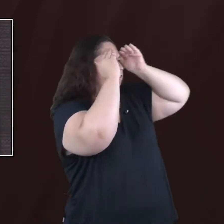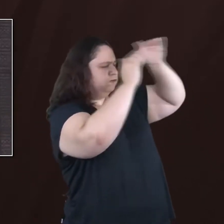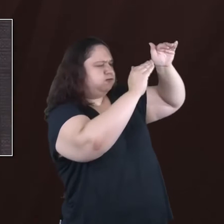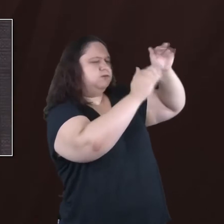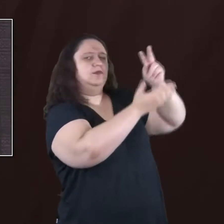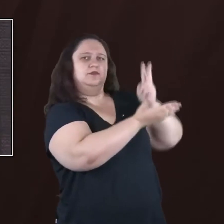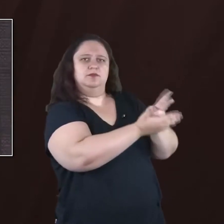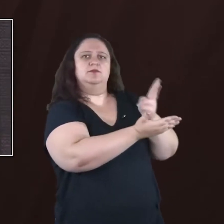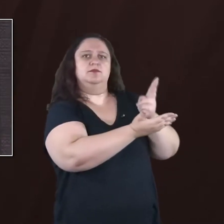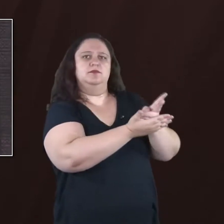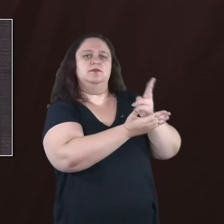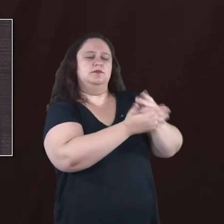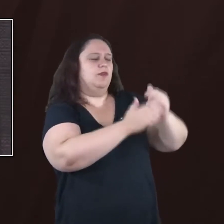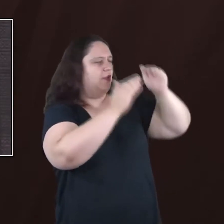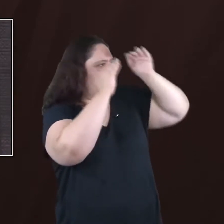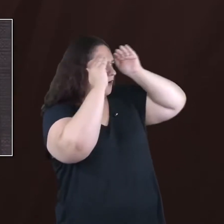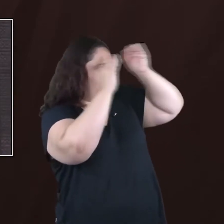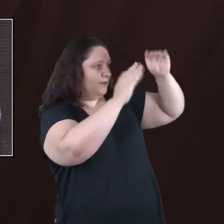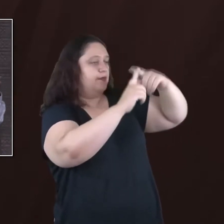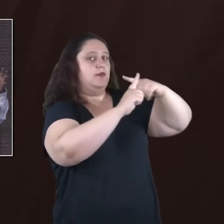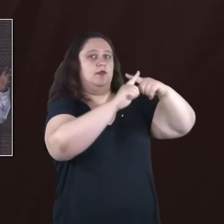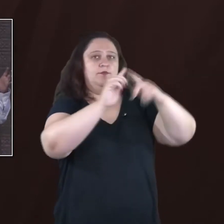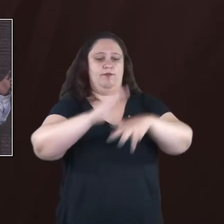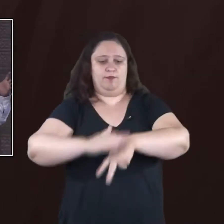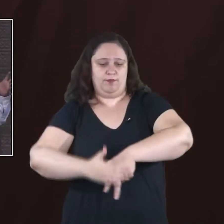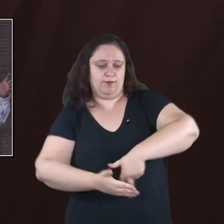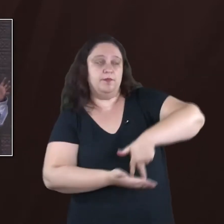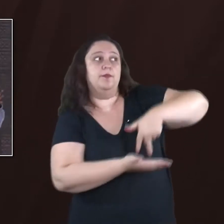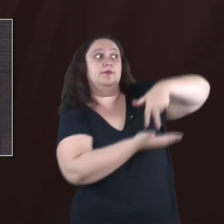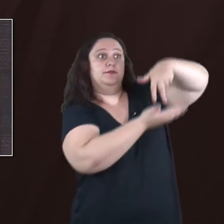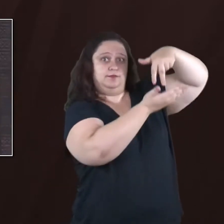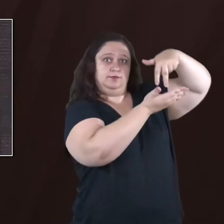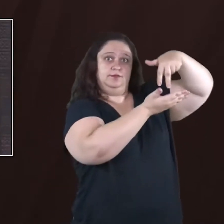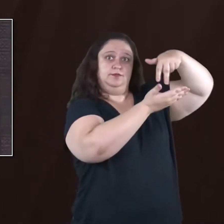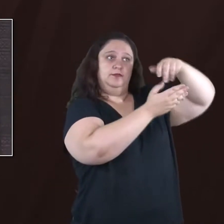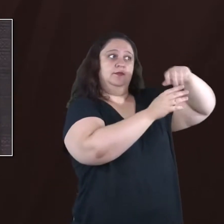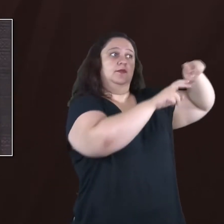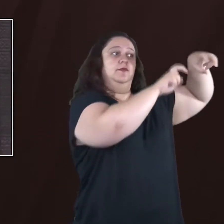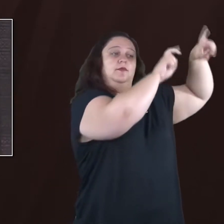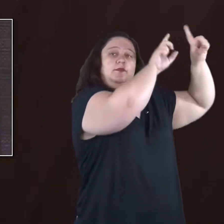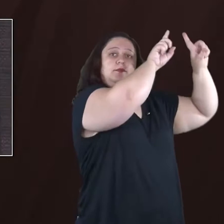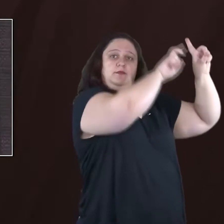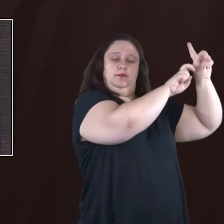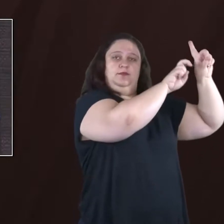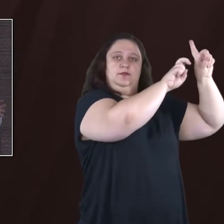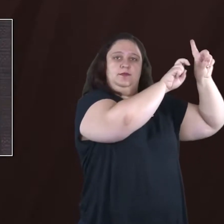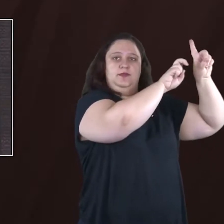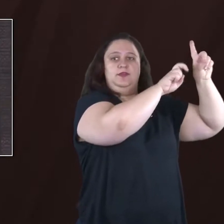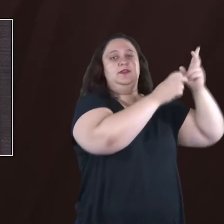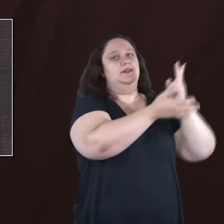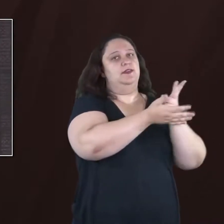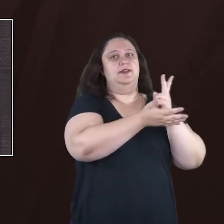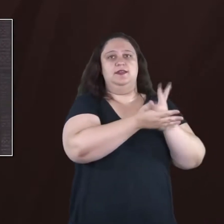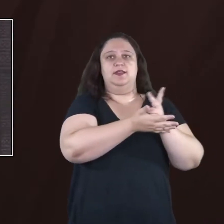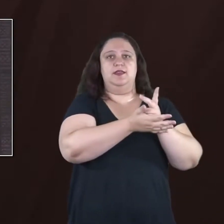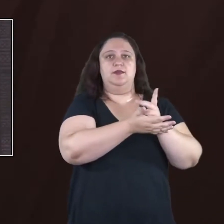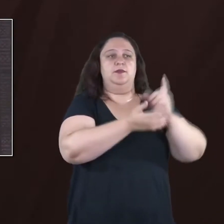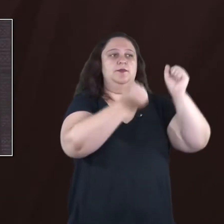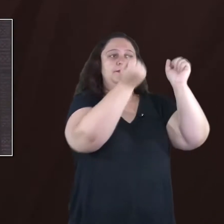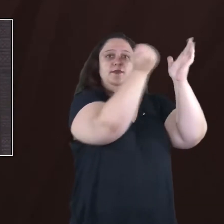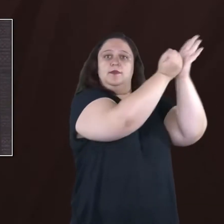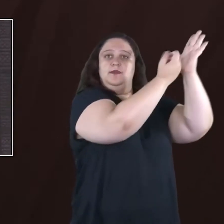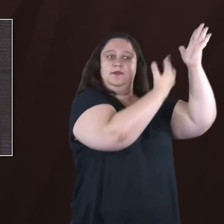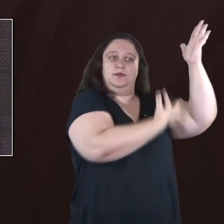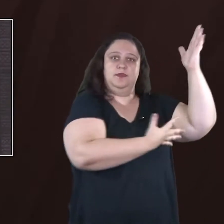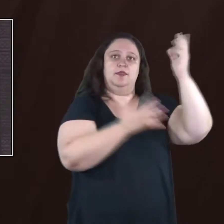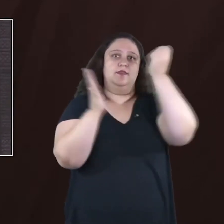a Deus para fazer a sua vontade, realizando a redenção por nós. purificando-nos com seu sangue precioso e nos